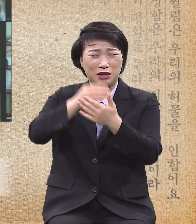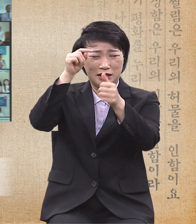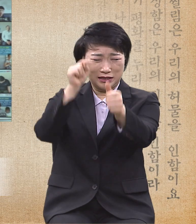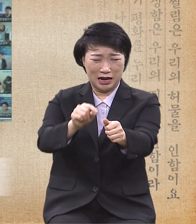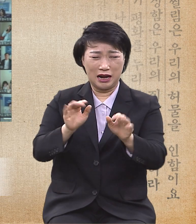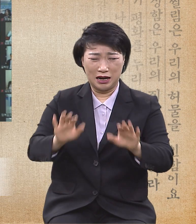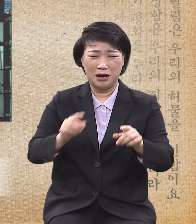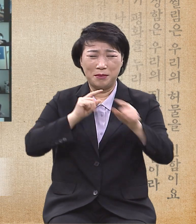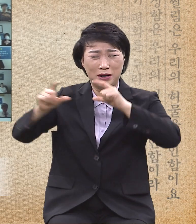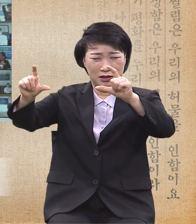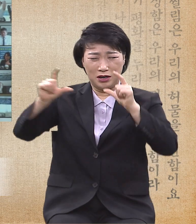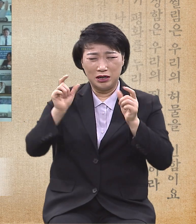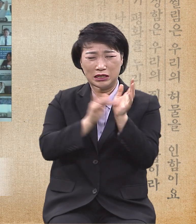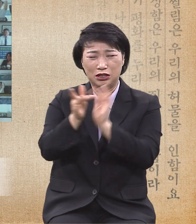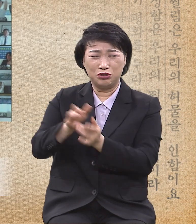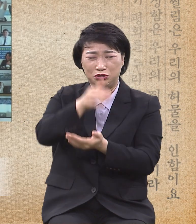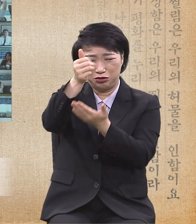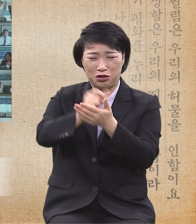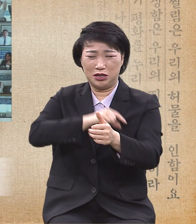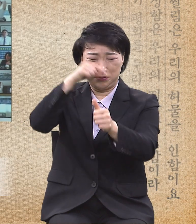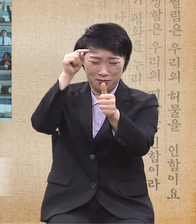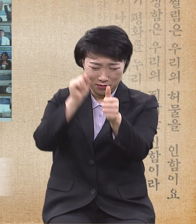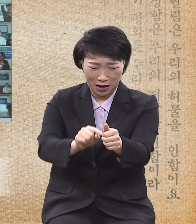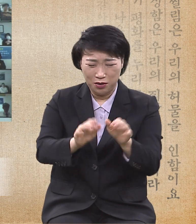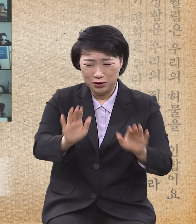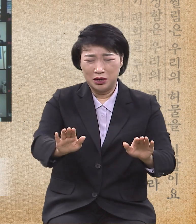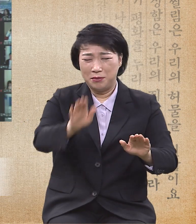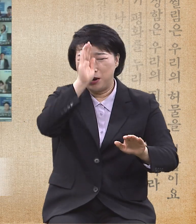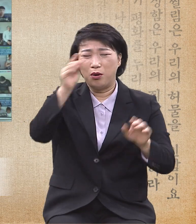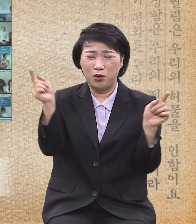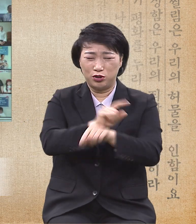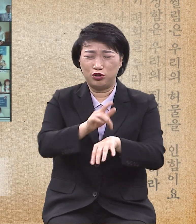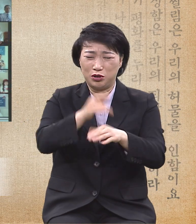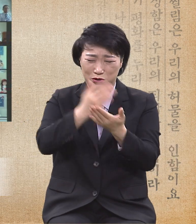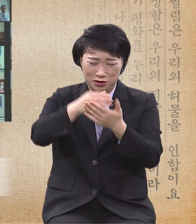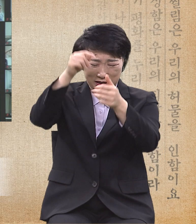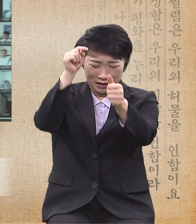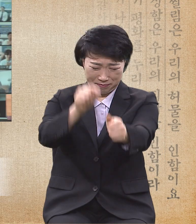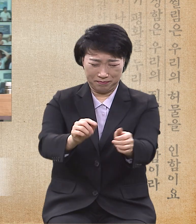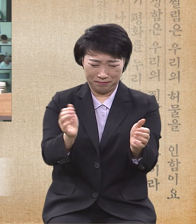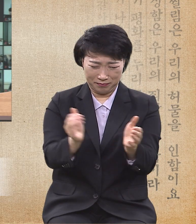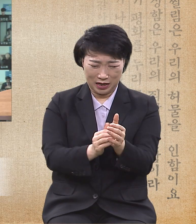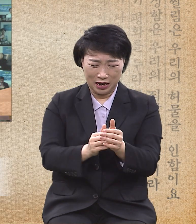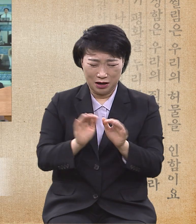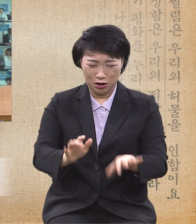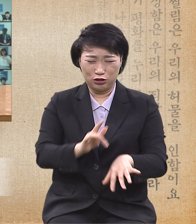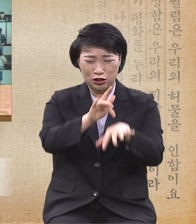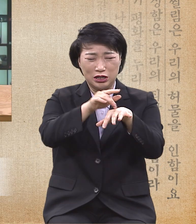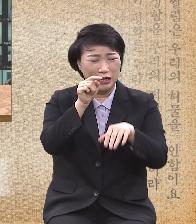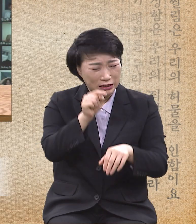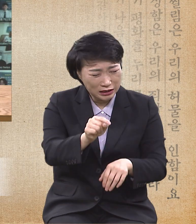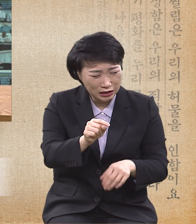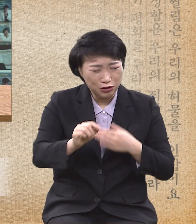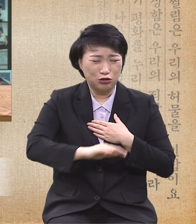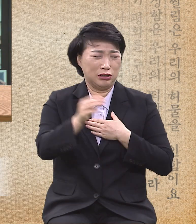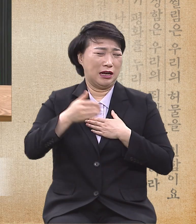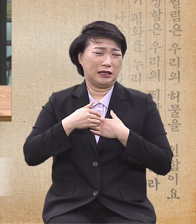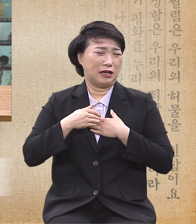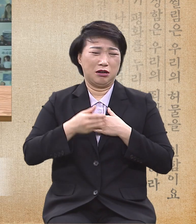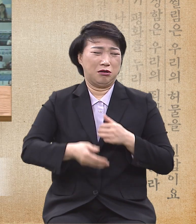쫓아내라 말씀하신 예수님의 이름으로 병 고치고 귀신을 쫓아냅니다. 귀신아 너는